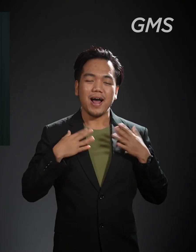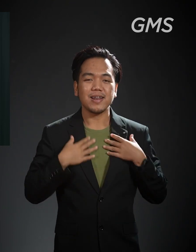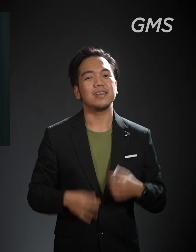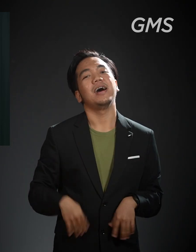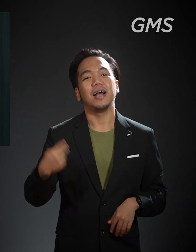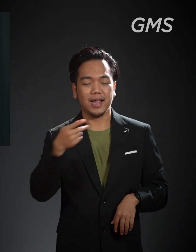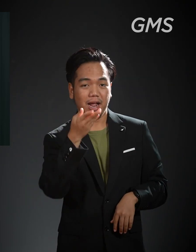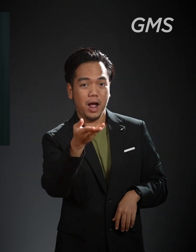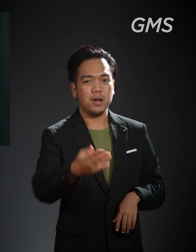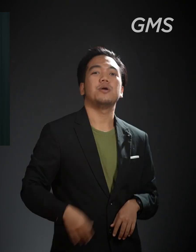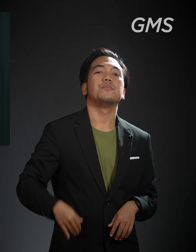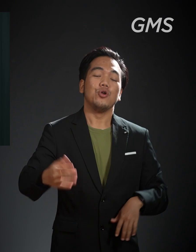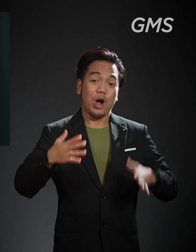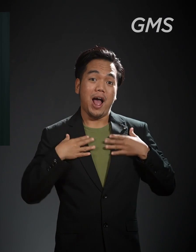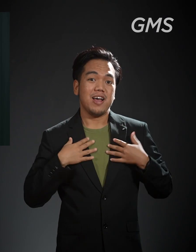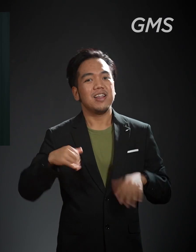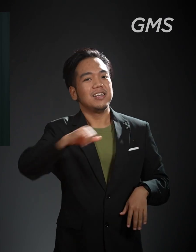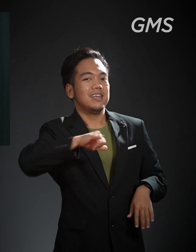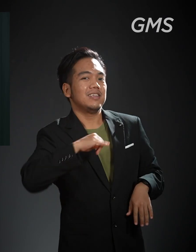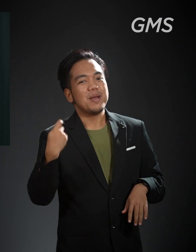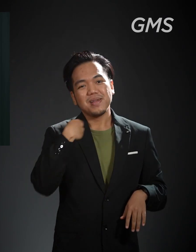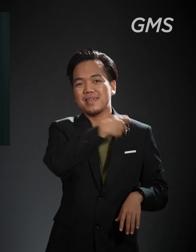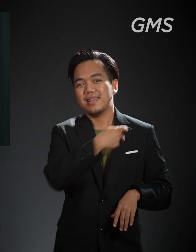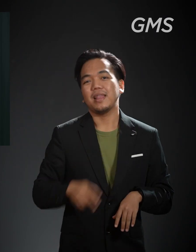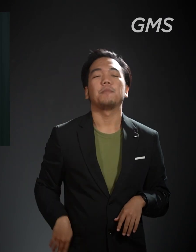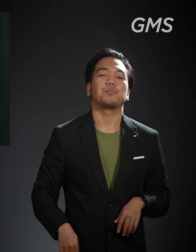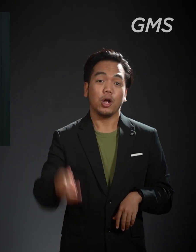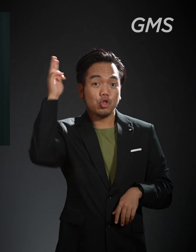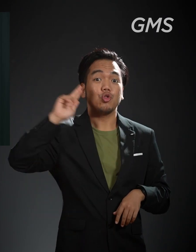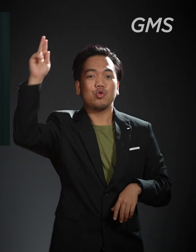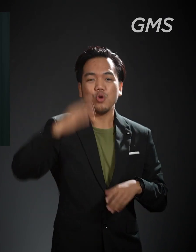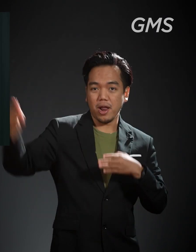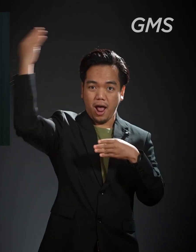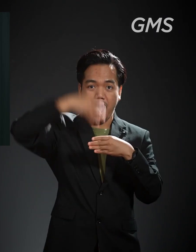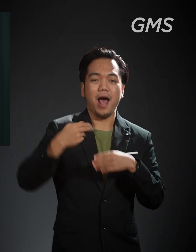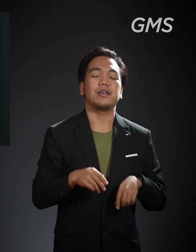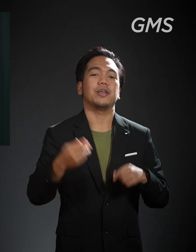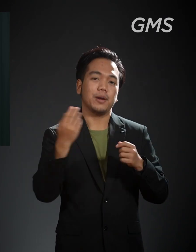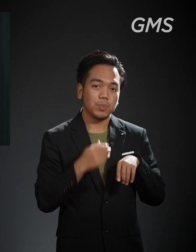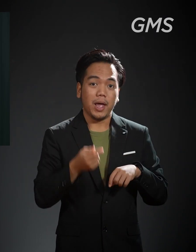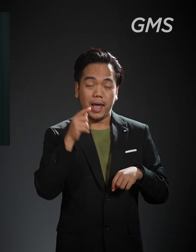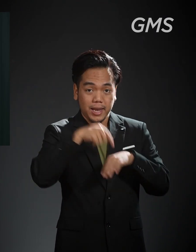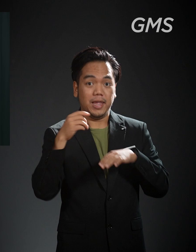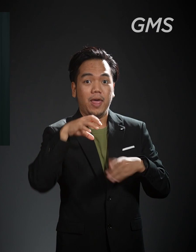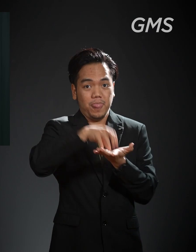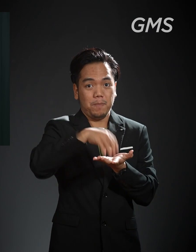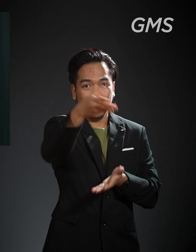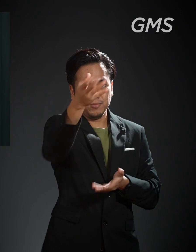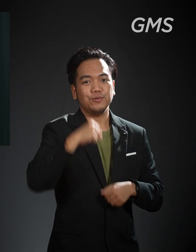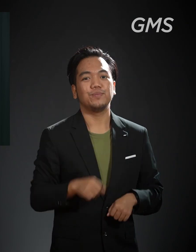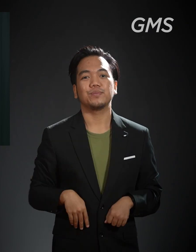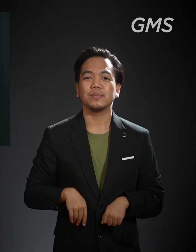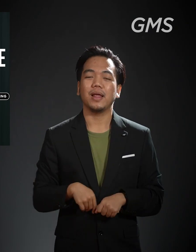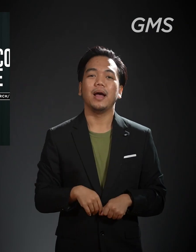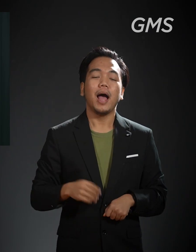bersama-sama dengan kami dan ketika Tuhan dirindukan, Tuhan juga hadir di tempat Anda. Sepanjang ibadah ini, saudaraku yang dikasih oleh Tuhan, ada beberapa yang